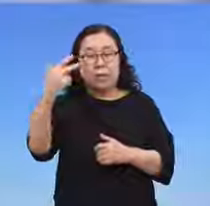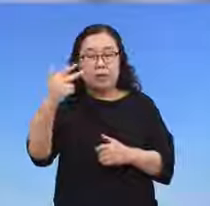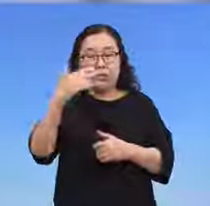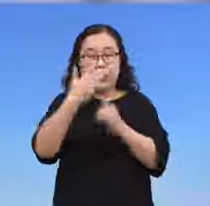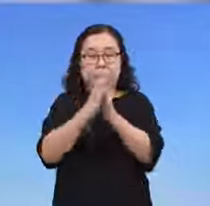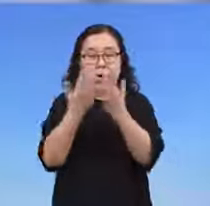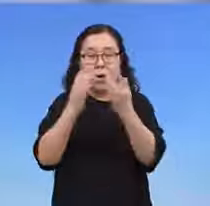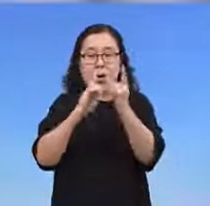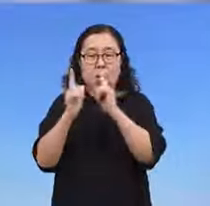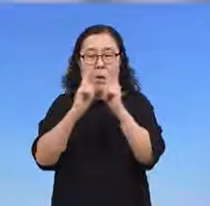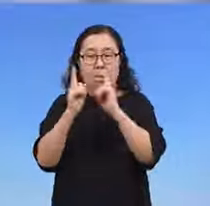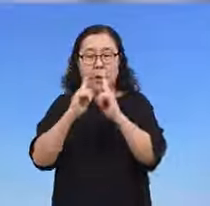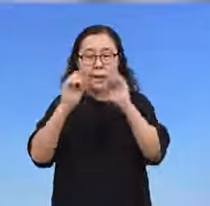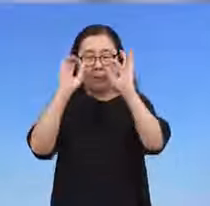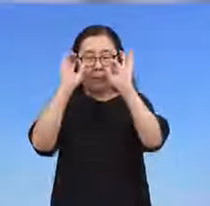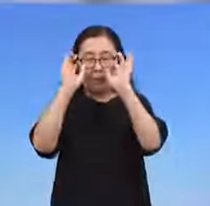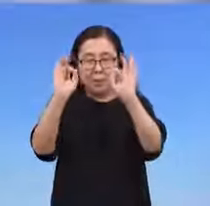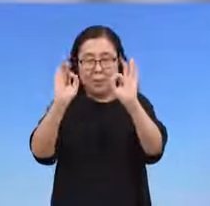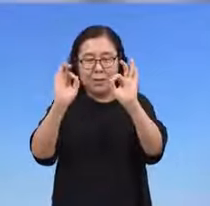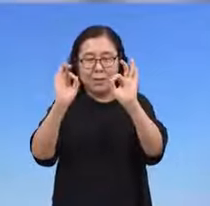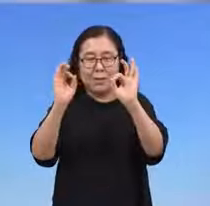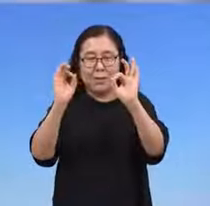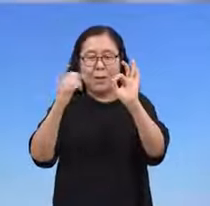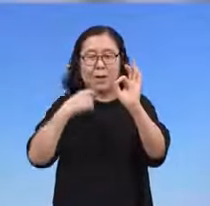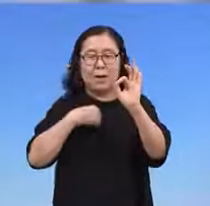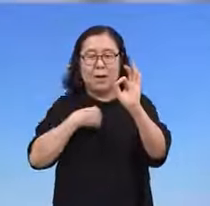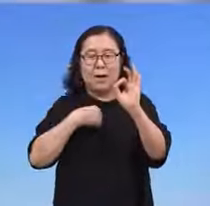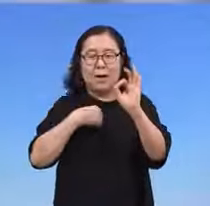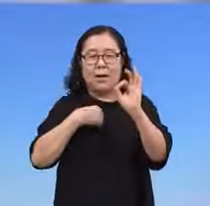막막해요. 이거 가지고 어떻게 또 요리를 하지?